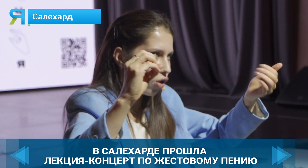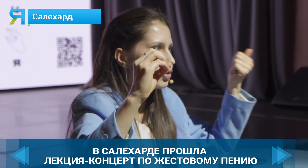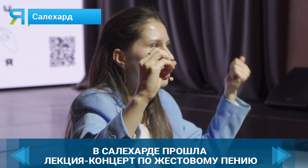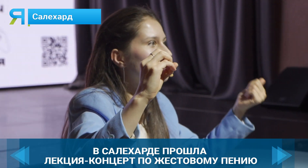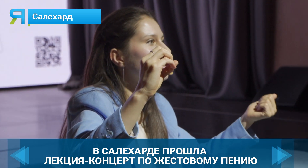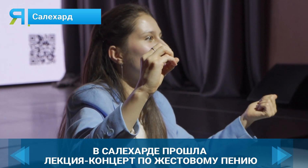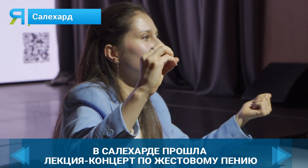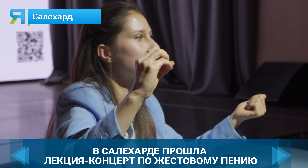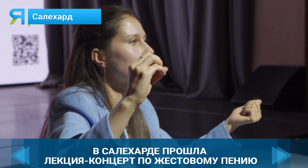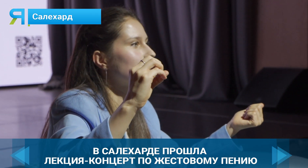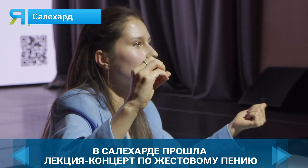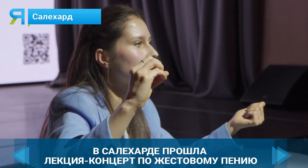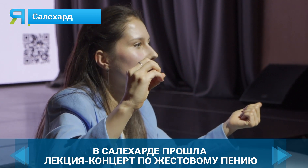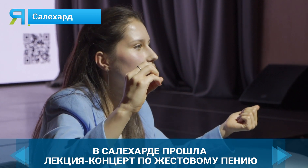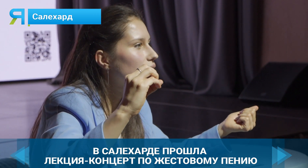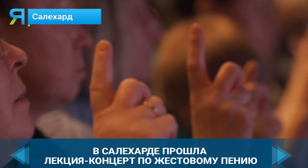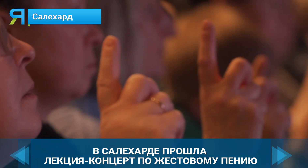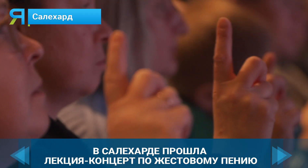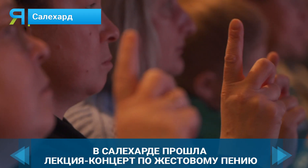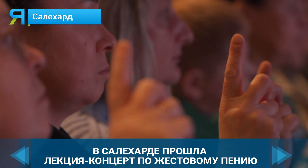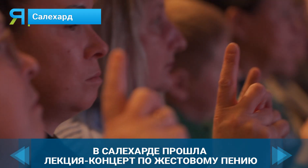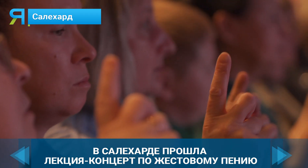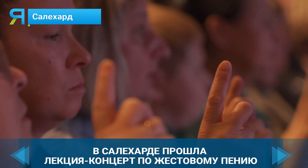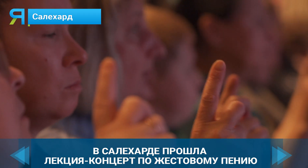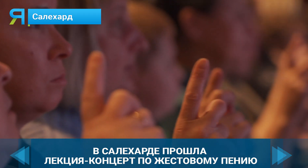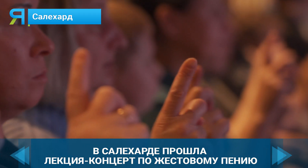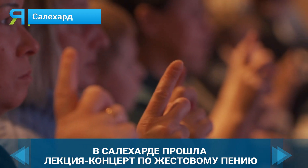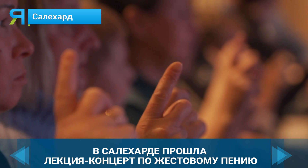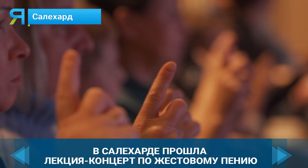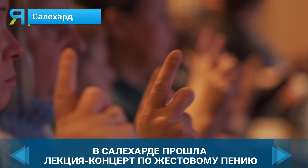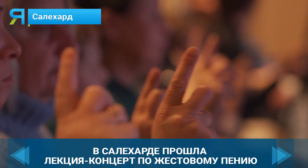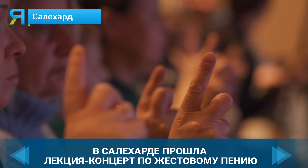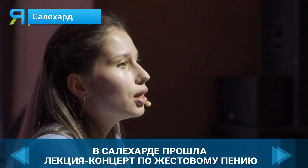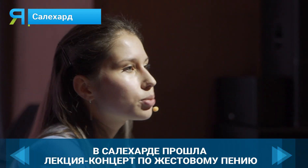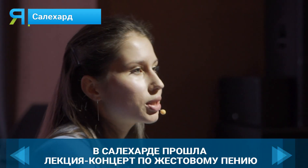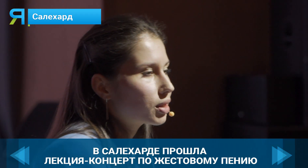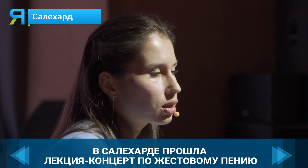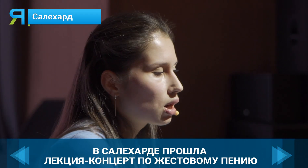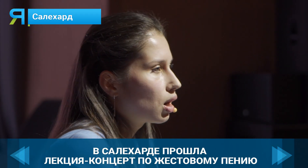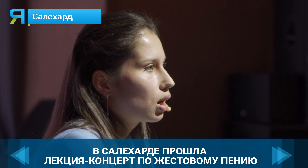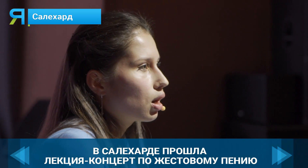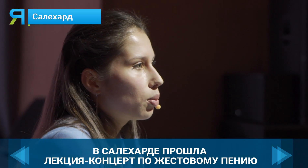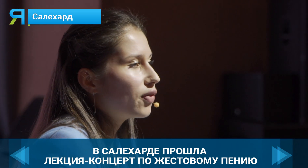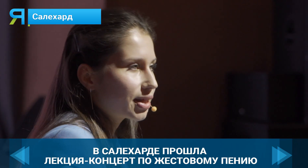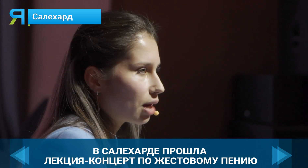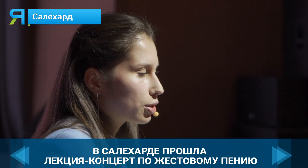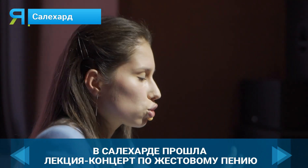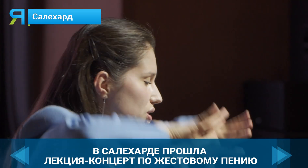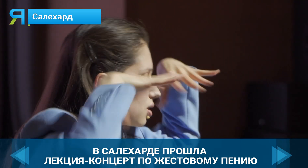тебя заметил. И только после начинать общение. Решающую роль в нем может сыграть даже прическа. Или, например, бывает такая прическа